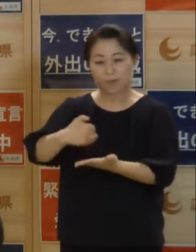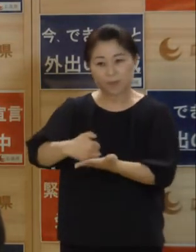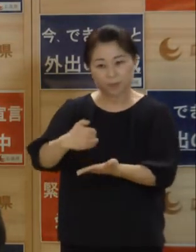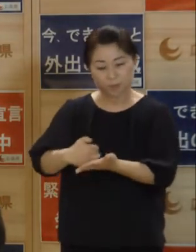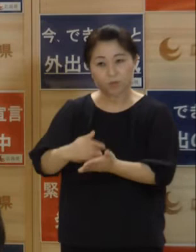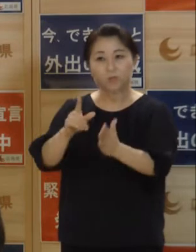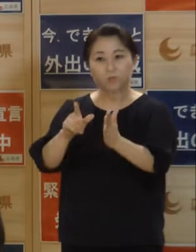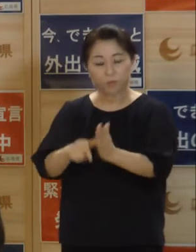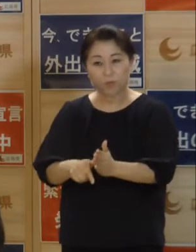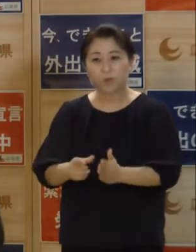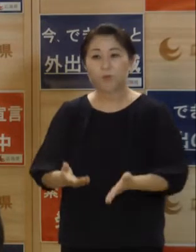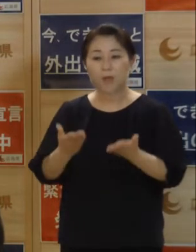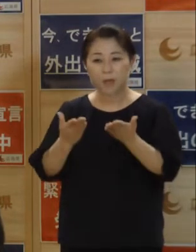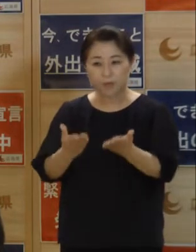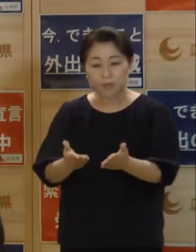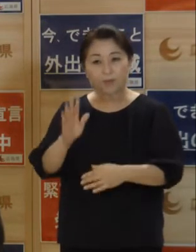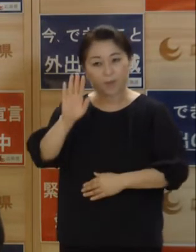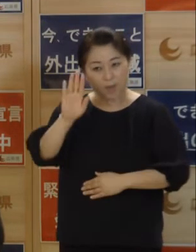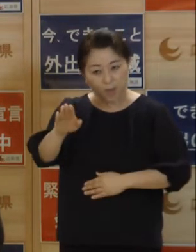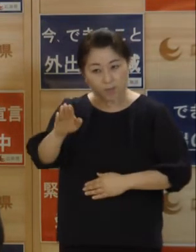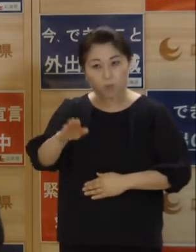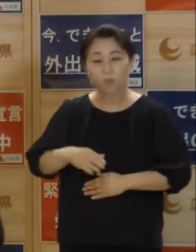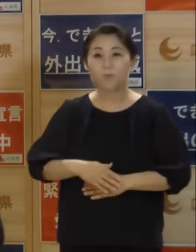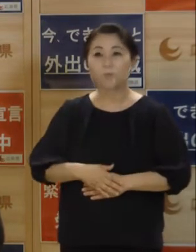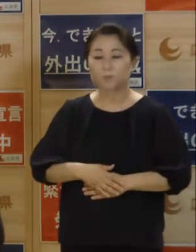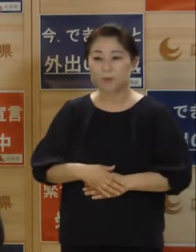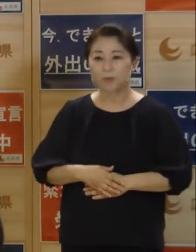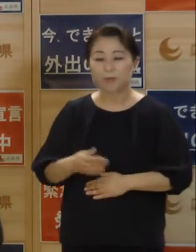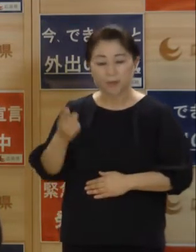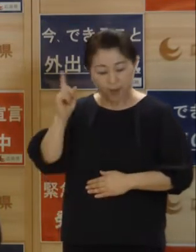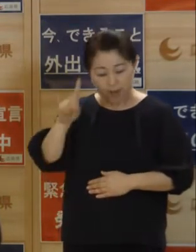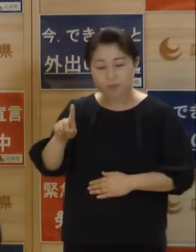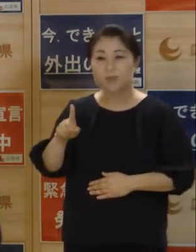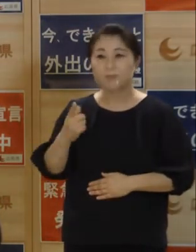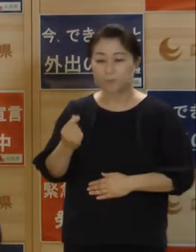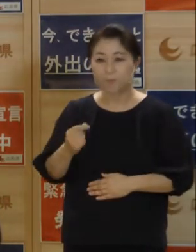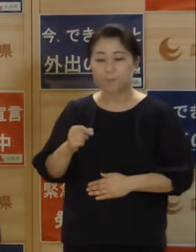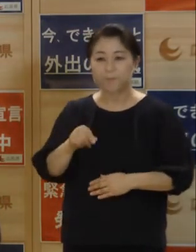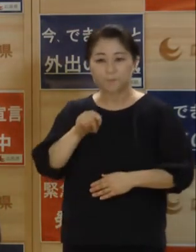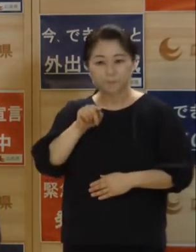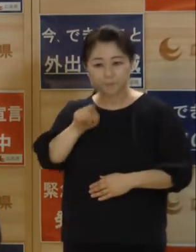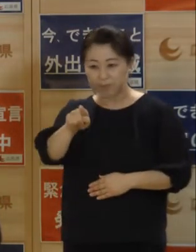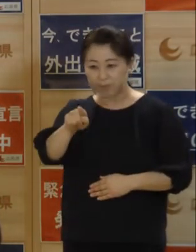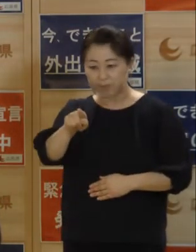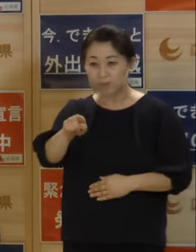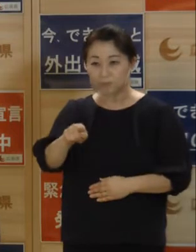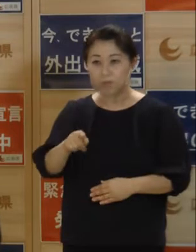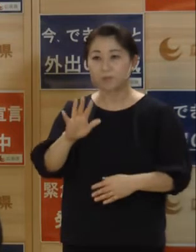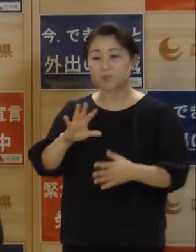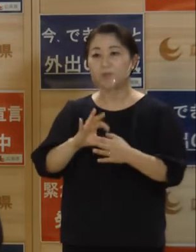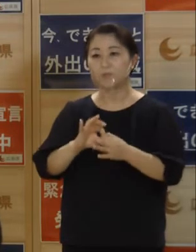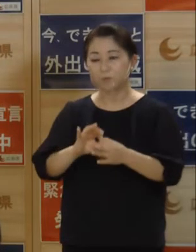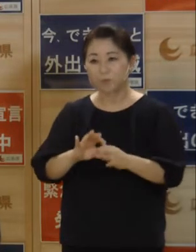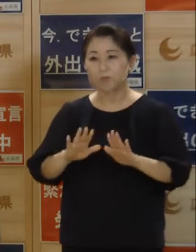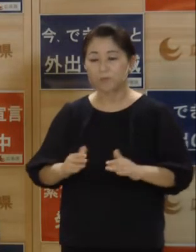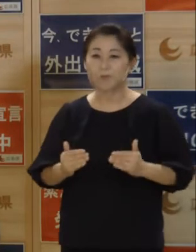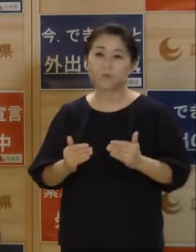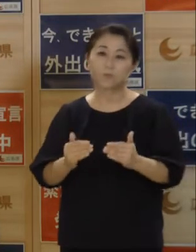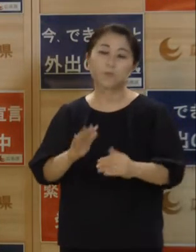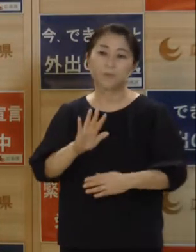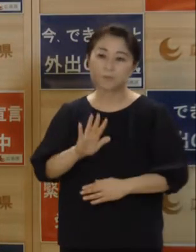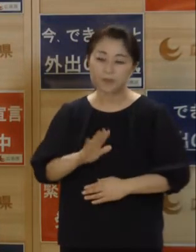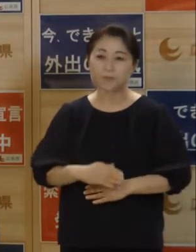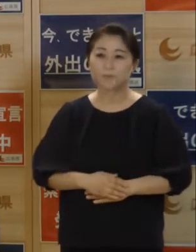付与をした後にですね、明日にでも命令を行う手続きを進めているところであります